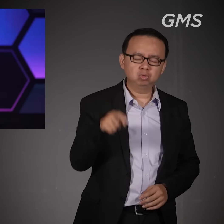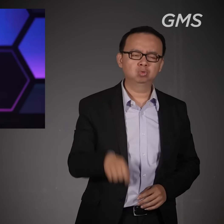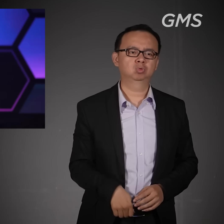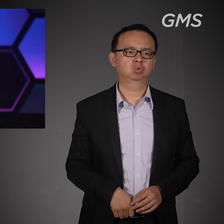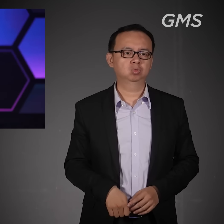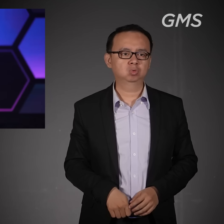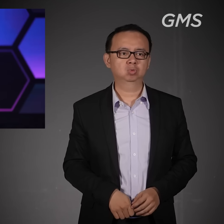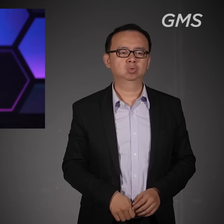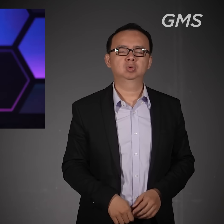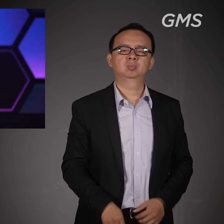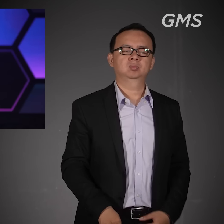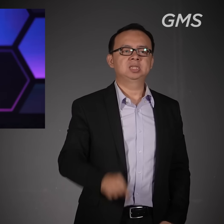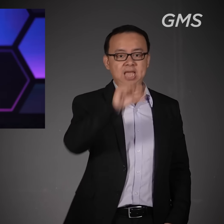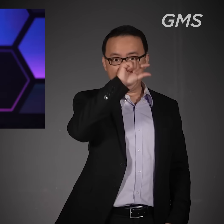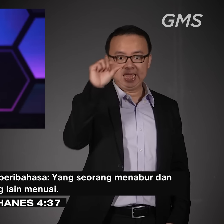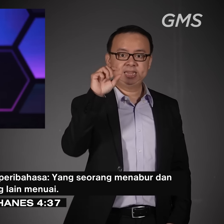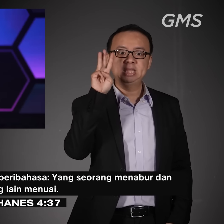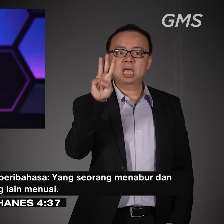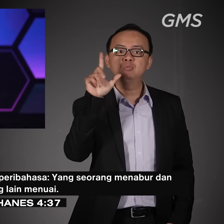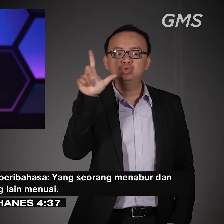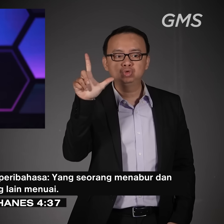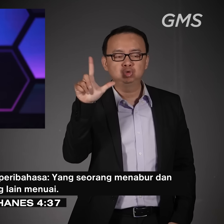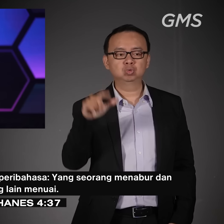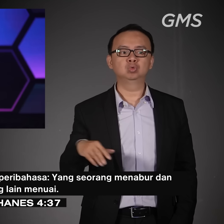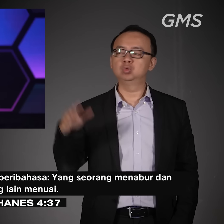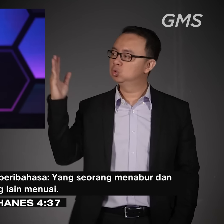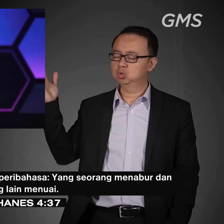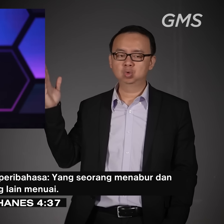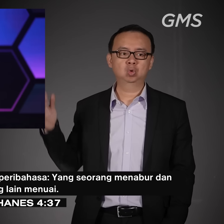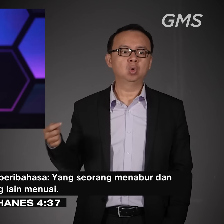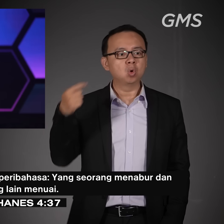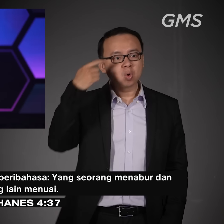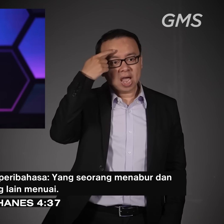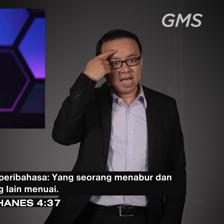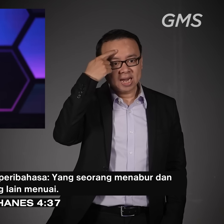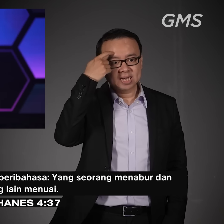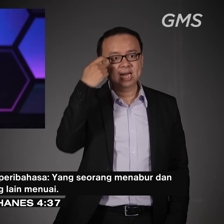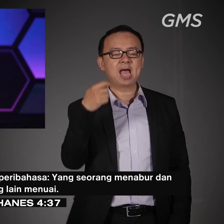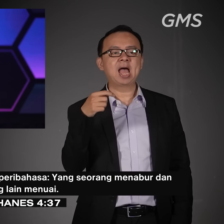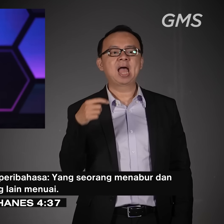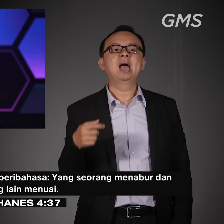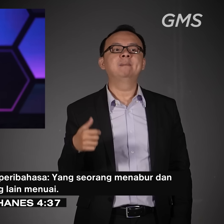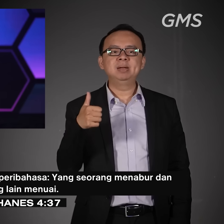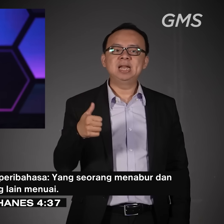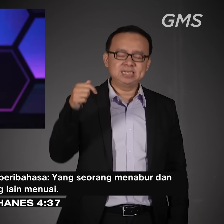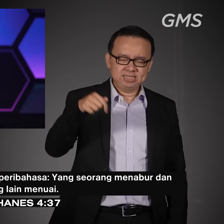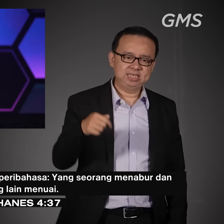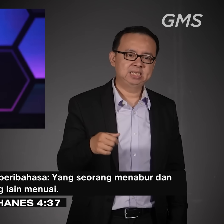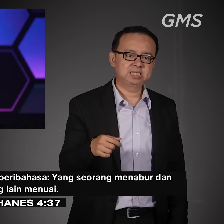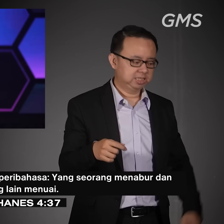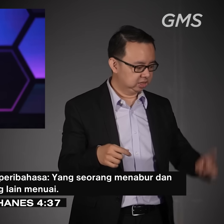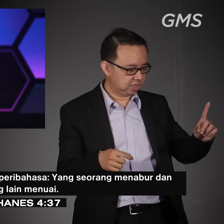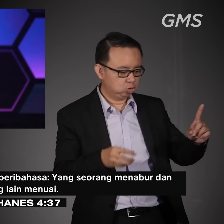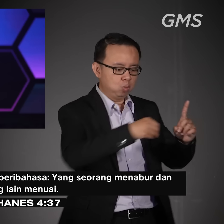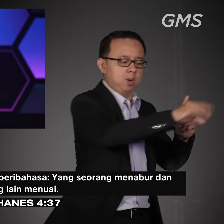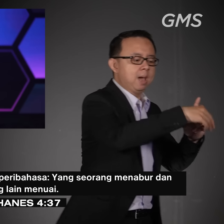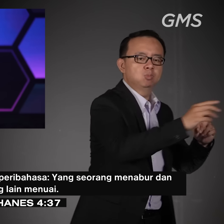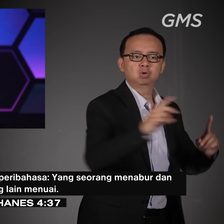Ayat 37. Sebab dalam hal ini benarlah peribahasa yang seorang menabur dan yang lain menuai.